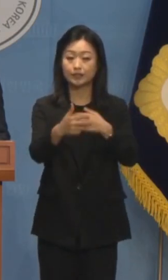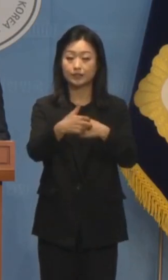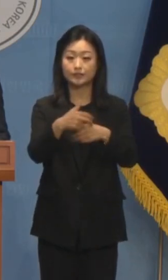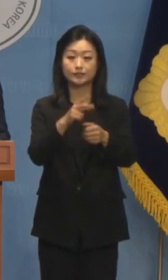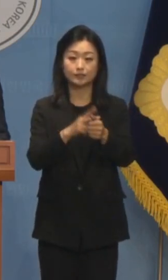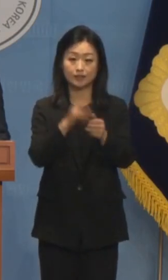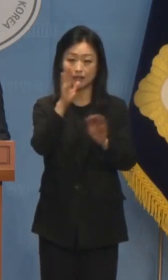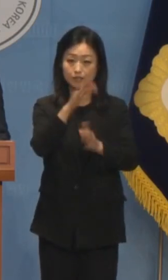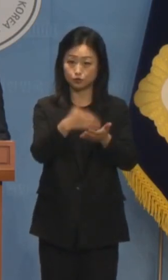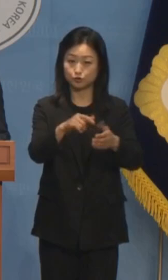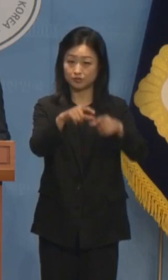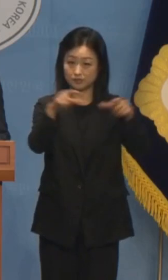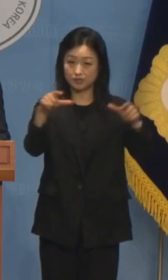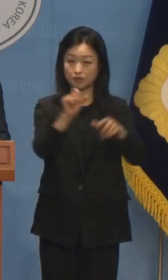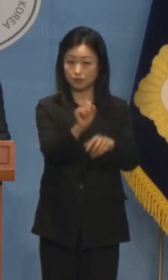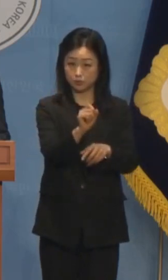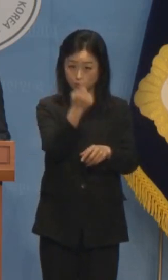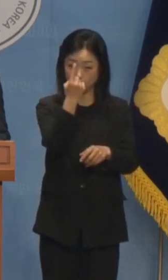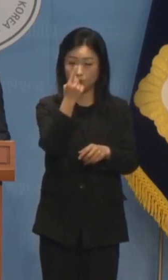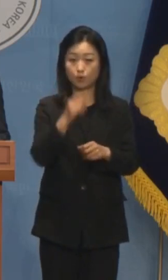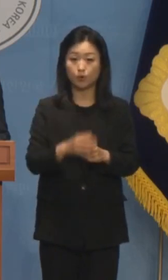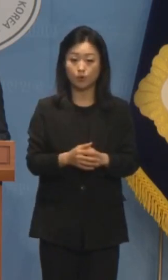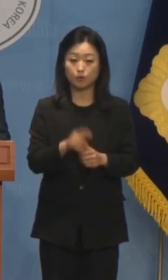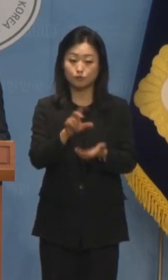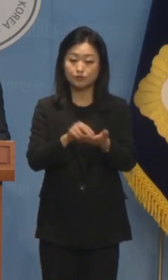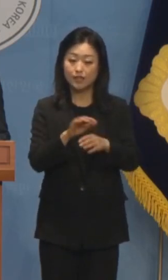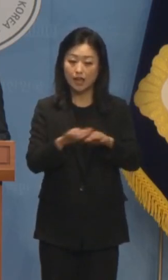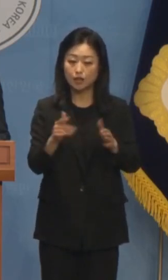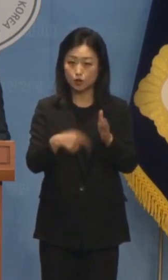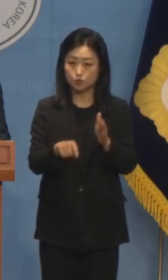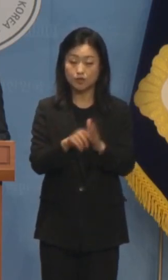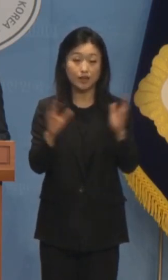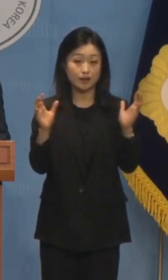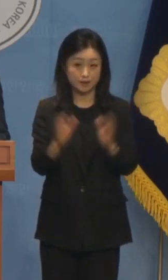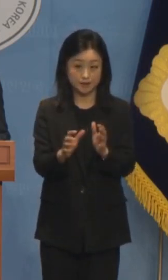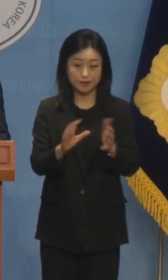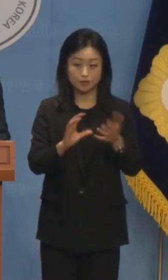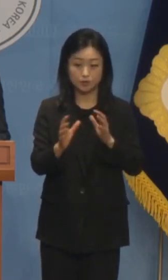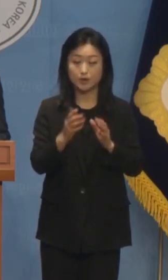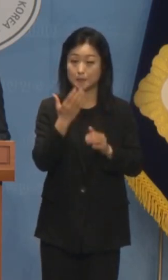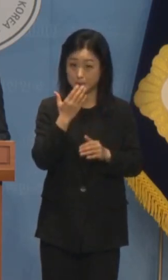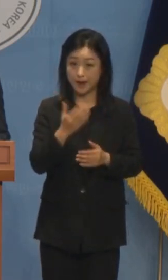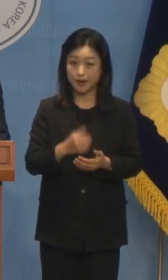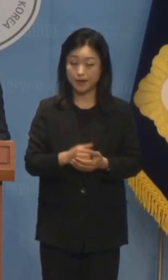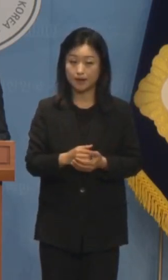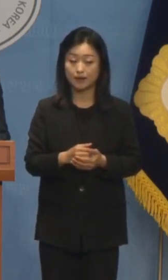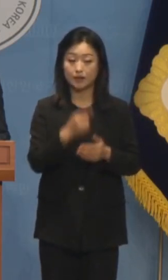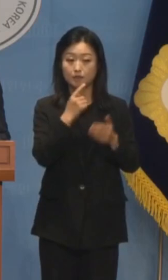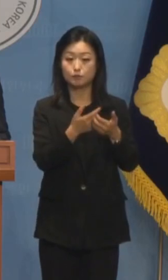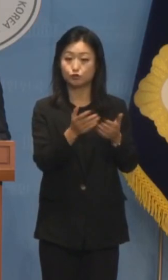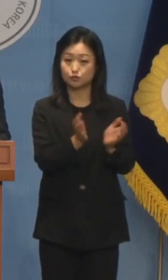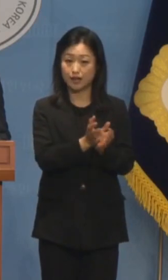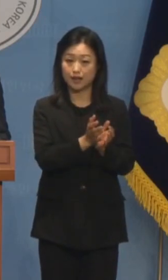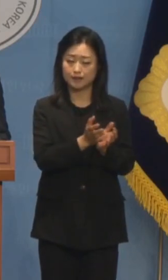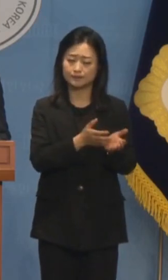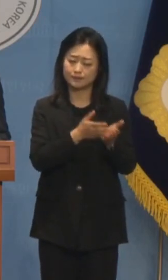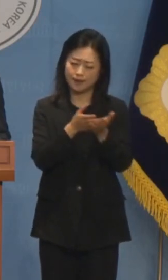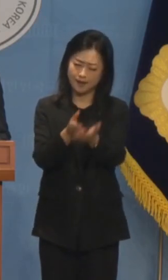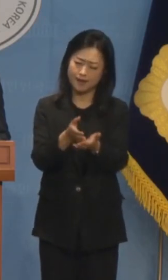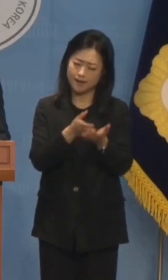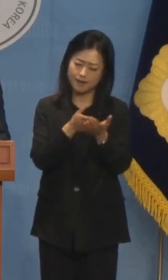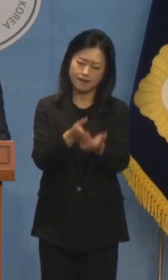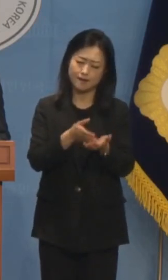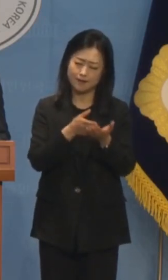문제 해결을 위한 여야 의정협의체 구성 논의가 본격화됩니다. 더불어민주당이 진즉 제안했던